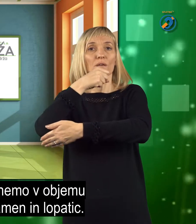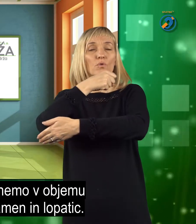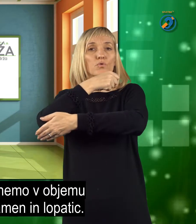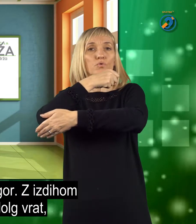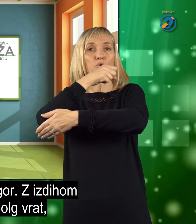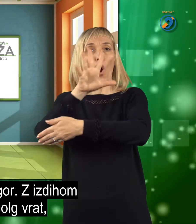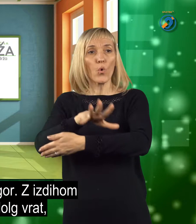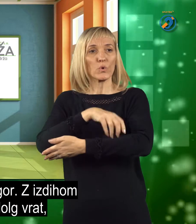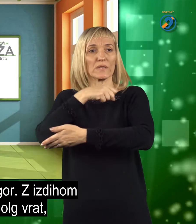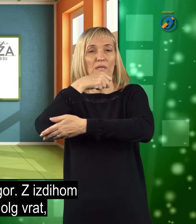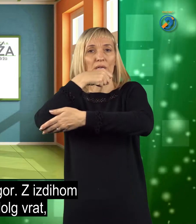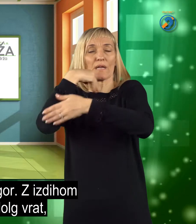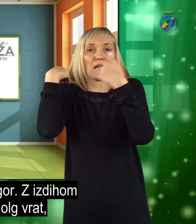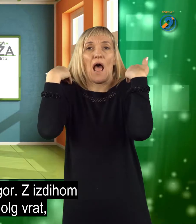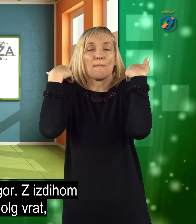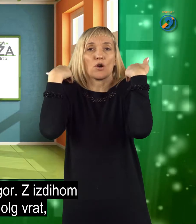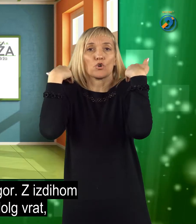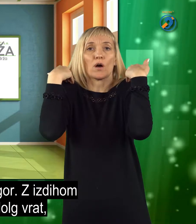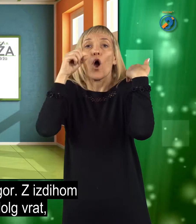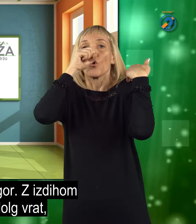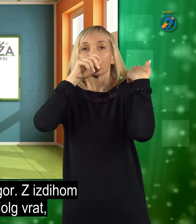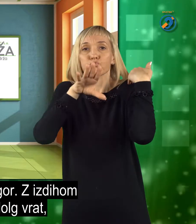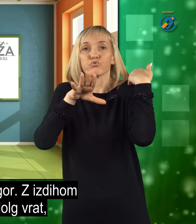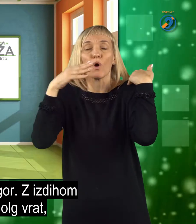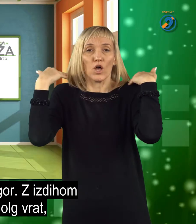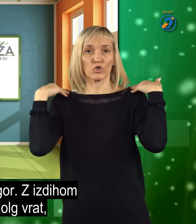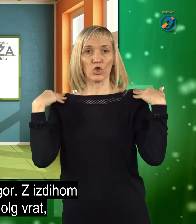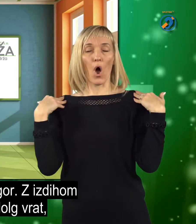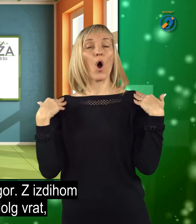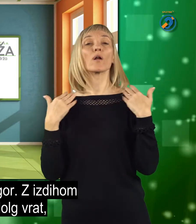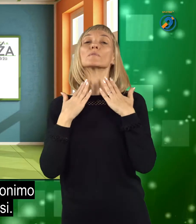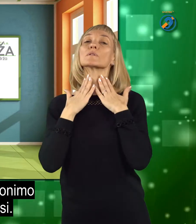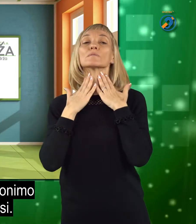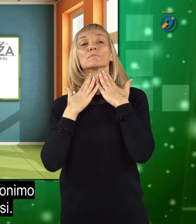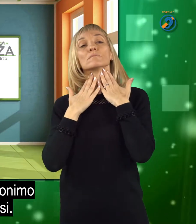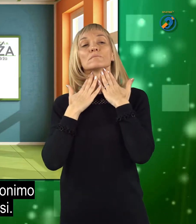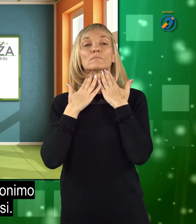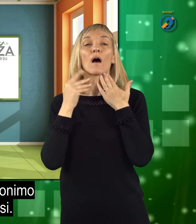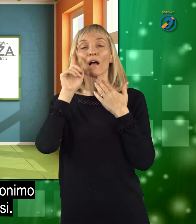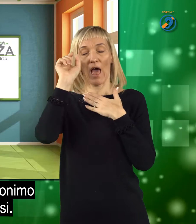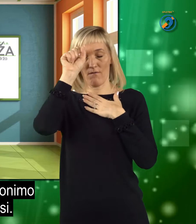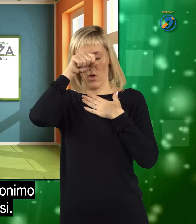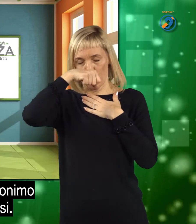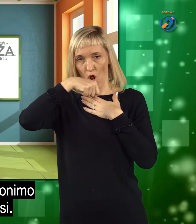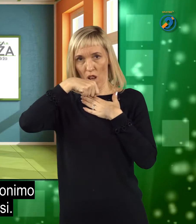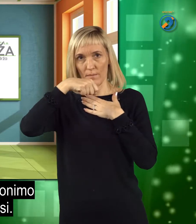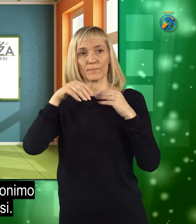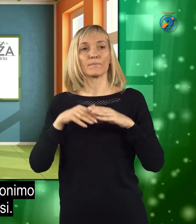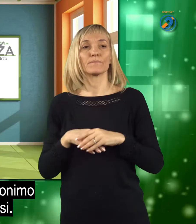lopati. Z vdihom rame gor. Z izdihom rame dol, dolg vrat, glavo sklonimo na prsi.